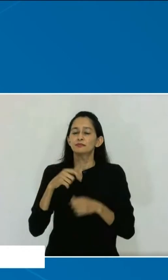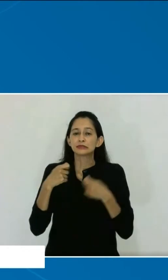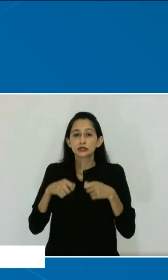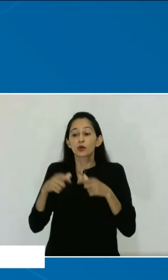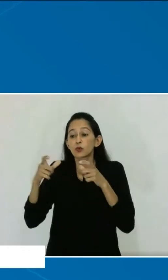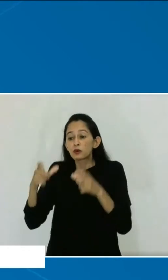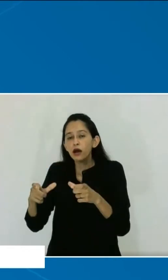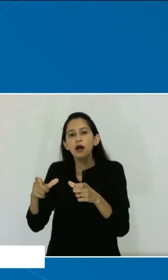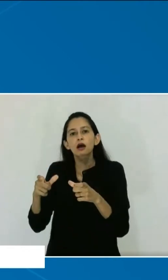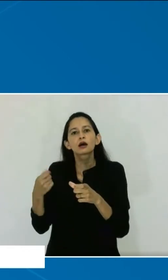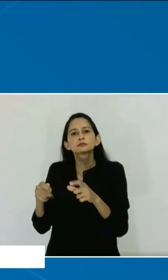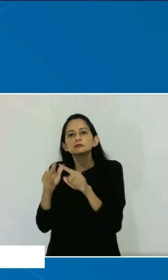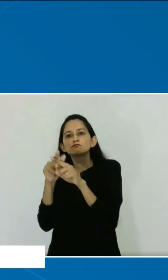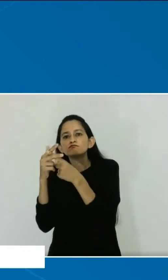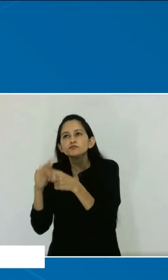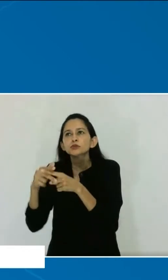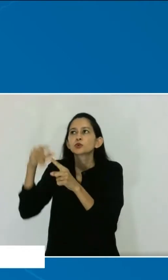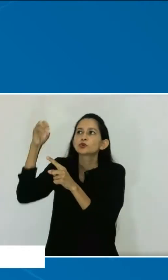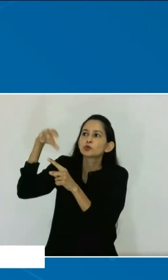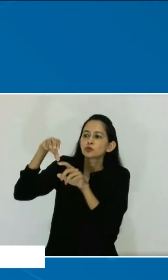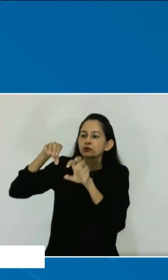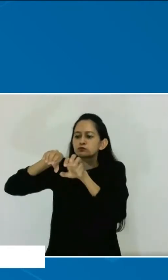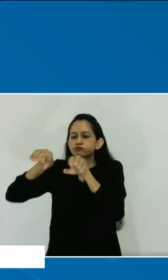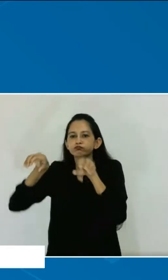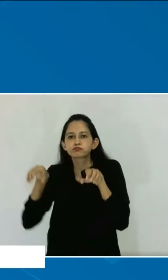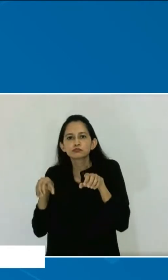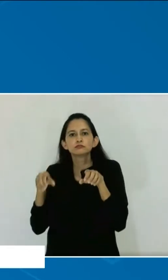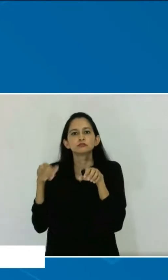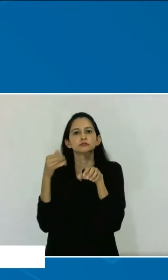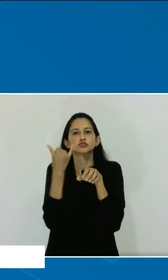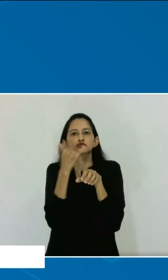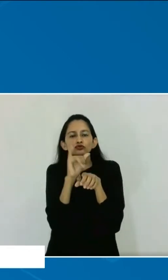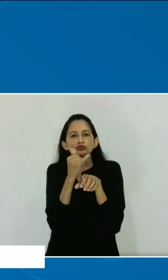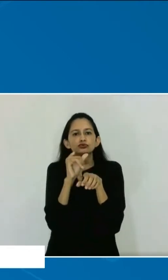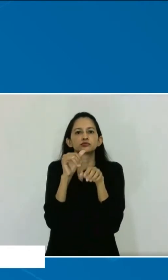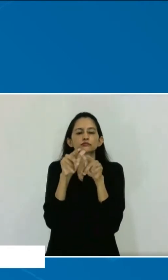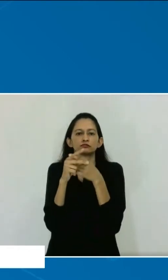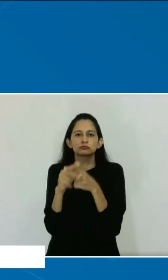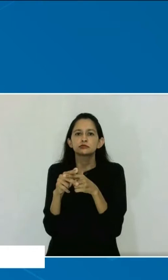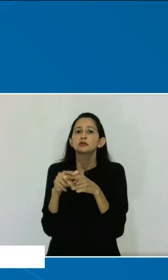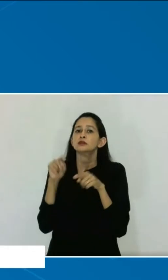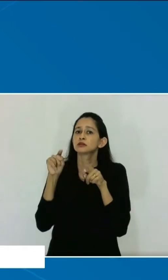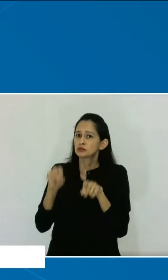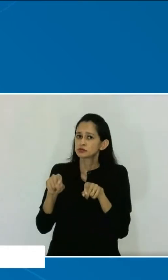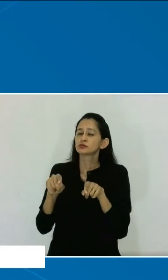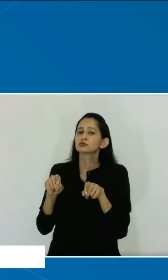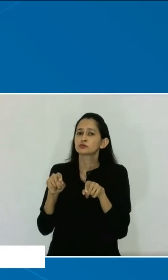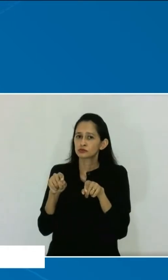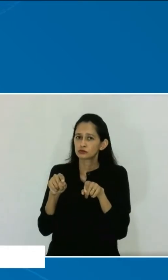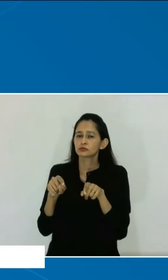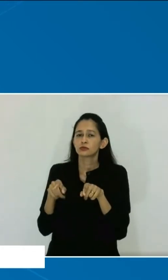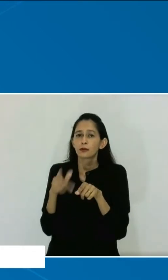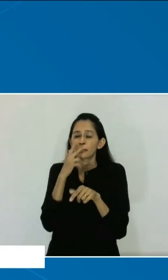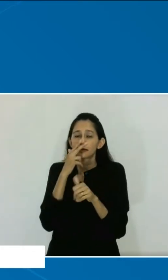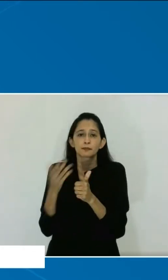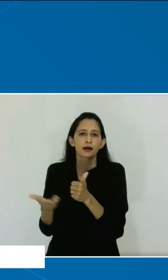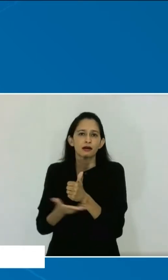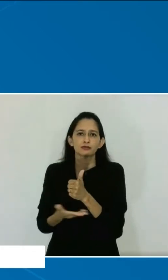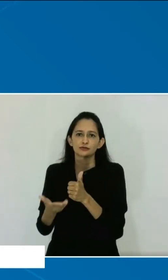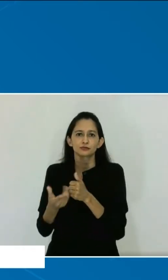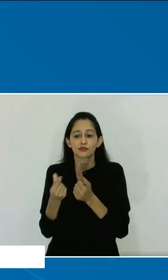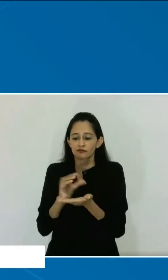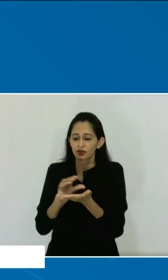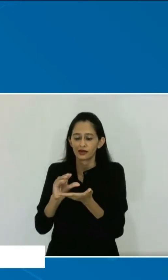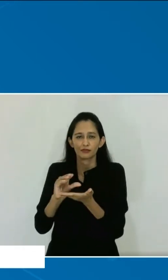área elétrica, hidráulica, de incêndio, e isso faz necessário recursos permanentes para